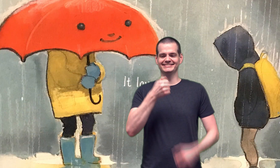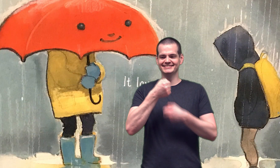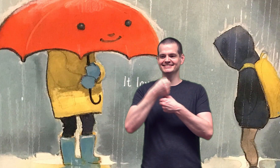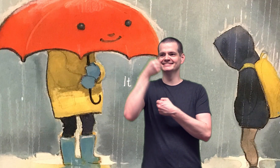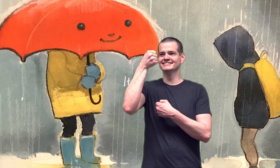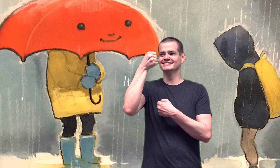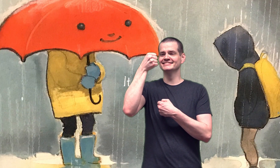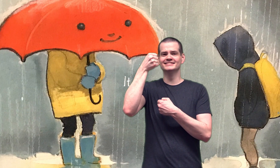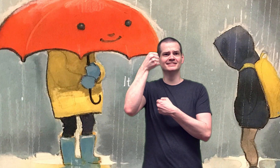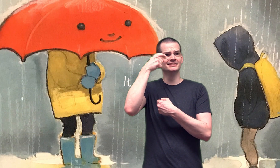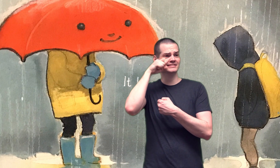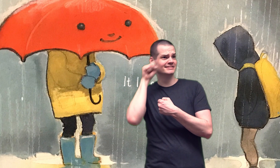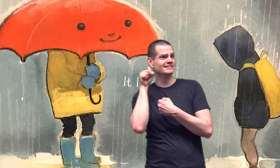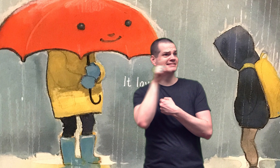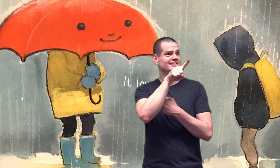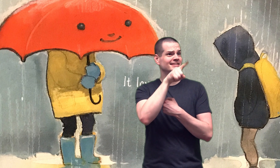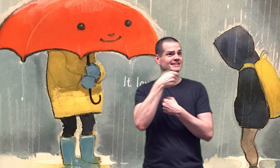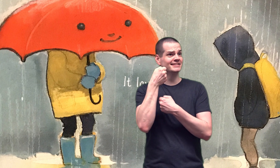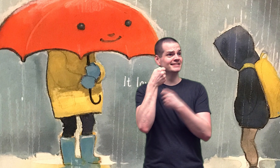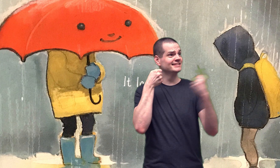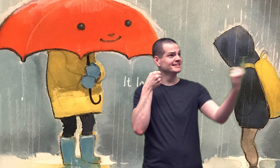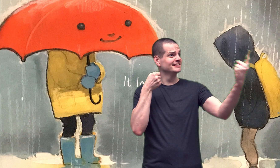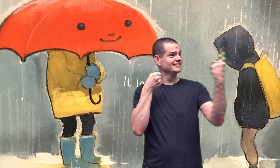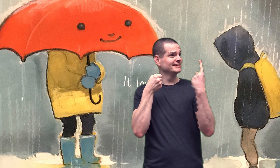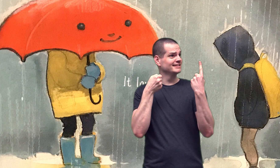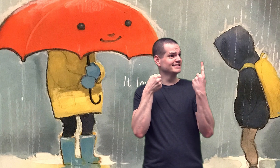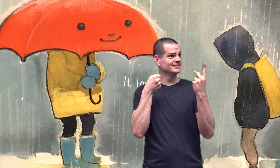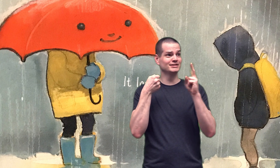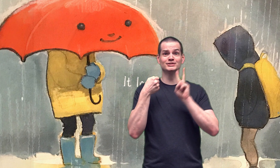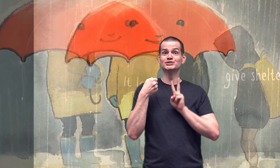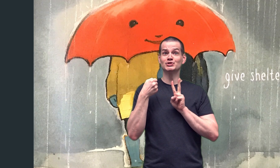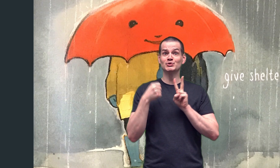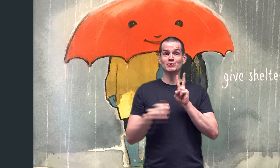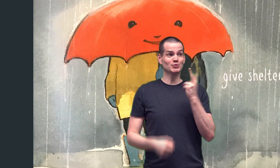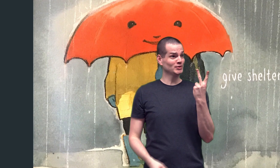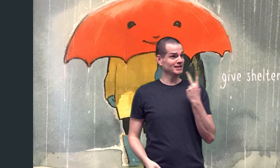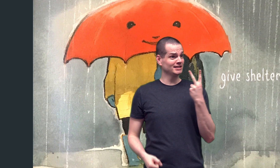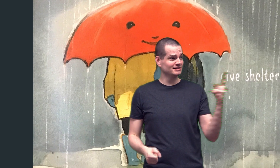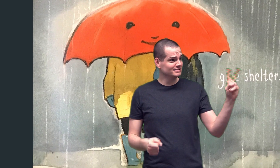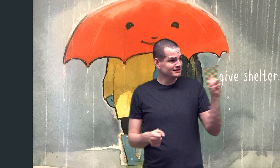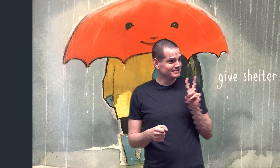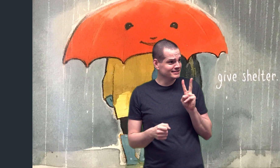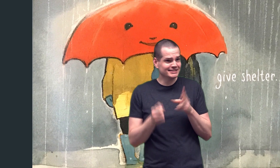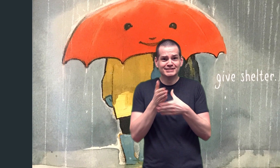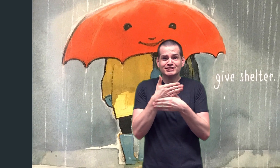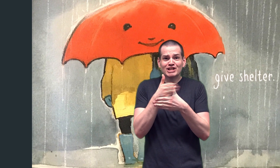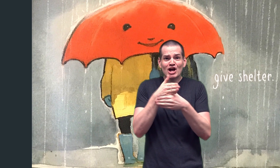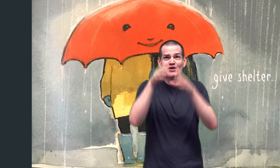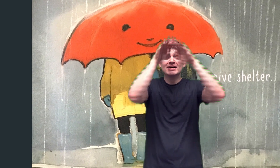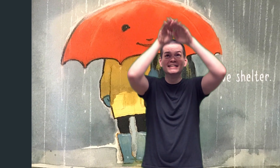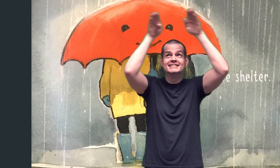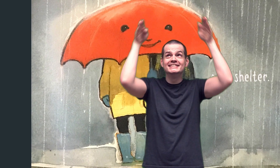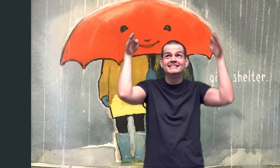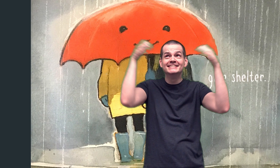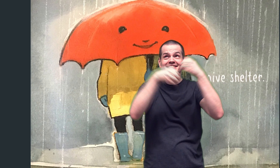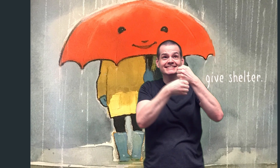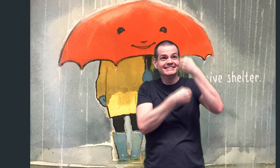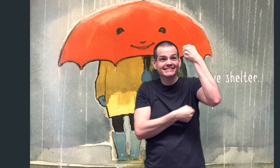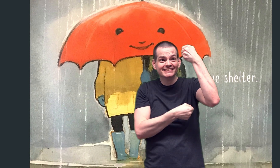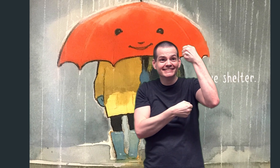El paraguas le gusta dar refugio a dos personas para que puedan compartir